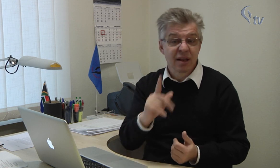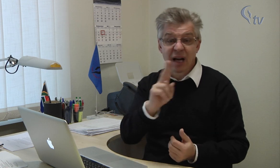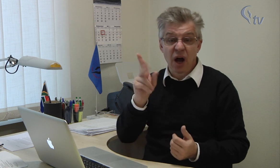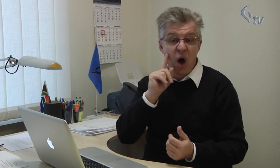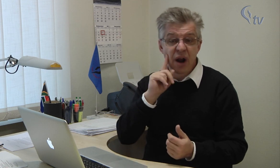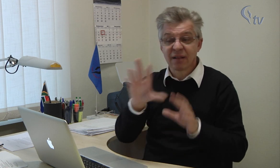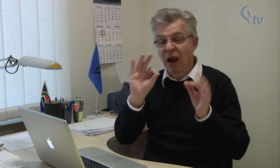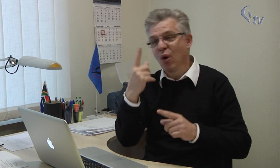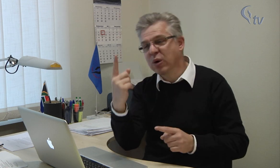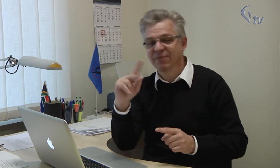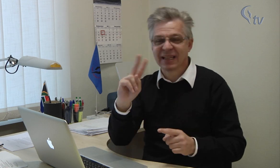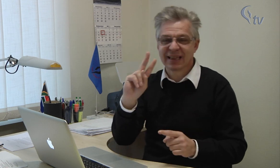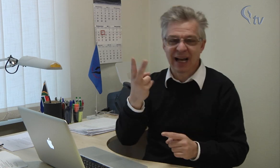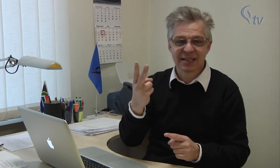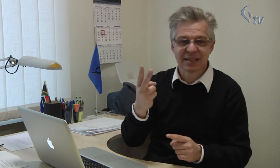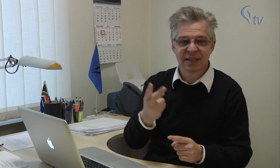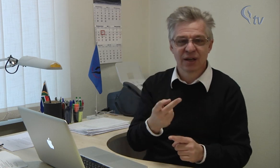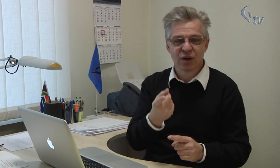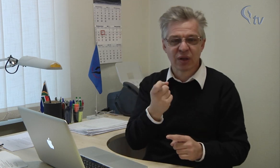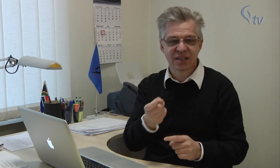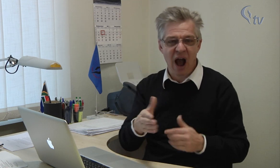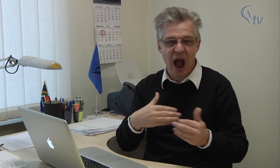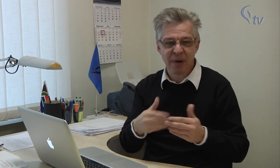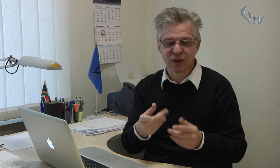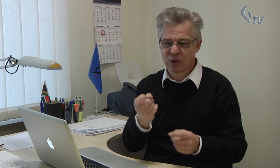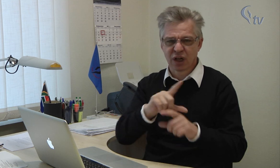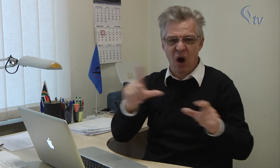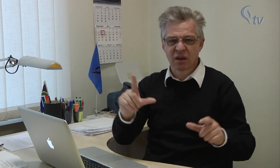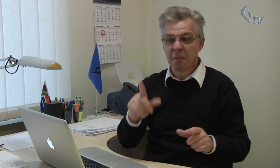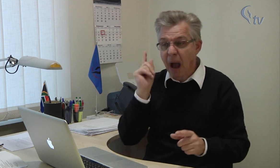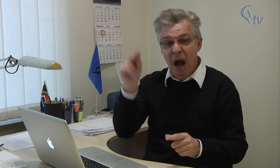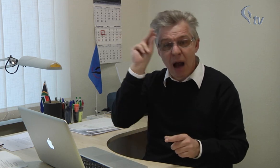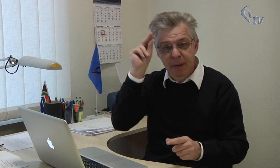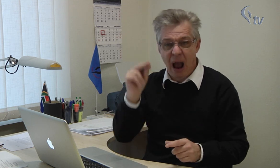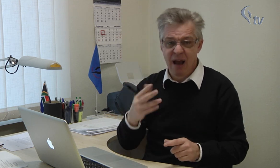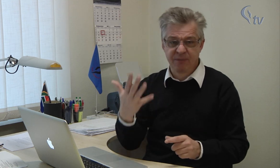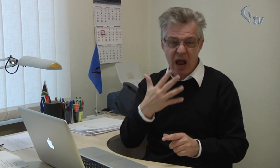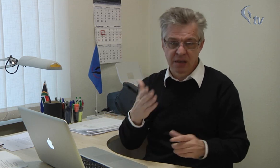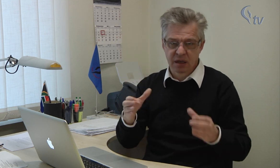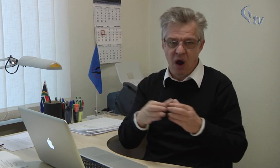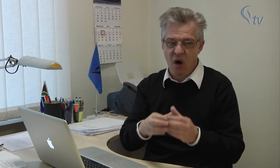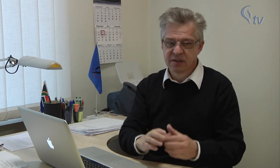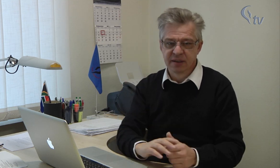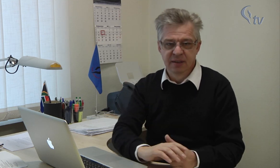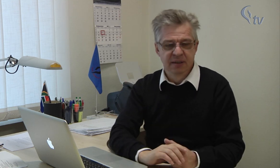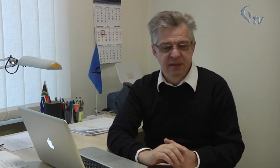mitte. Samuti ei saa noored valida üht või teist ametit kutsekoolides, sest seal peab õppima vähemalt